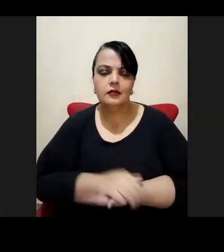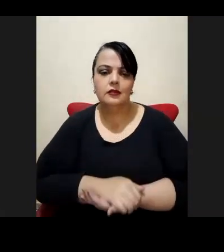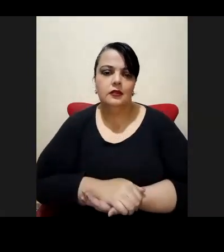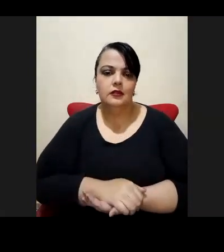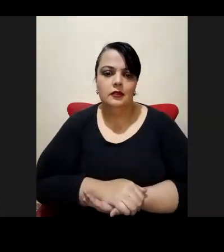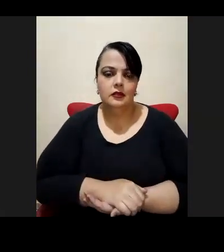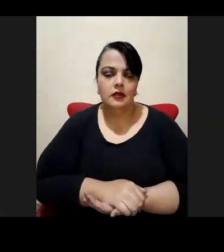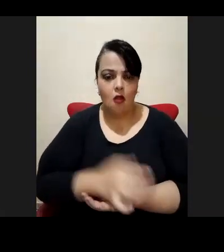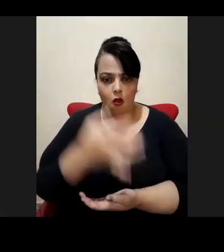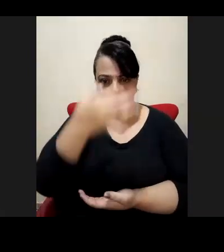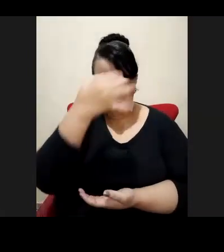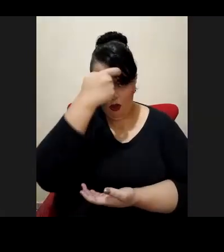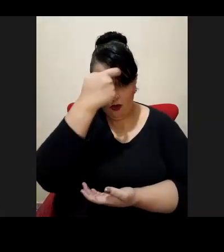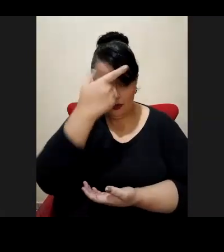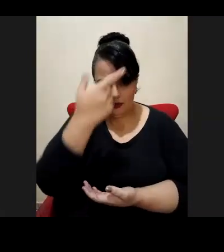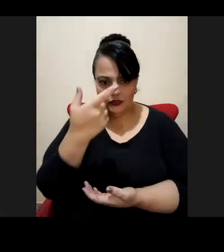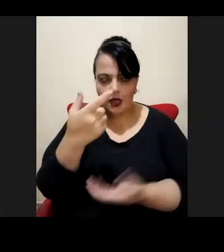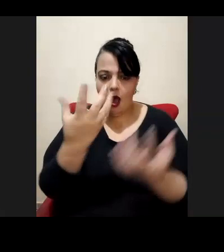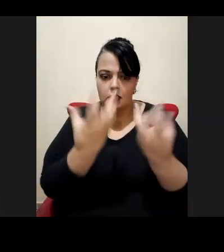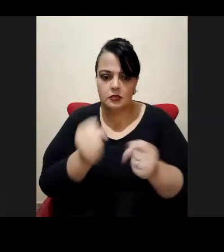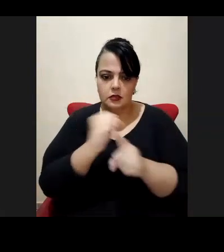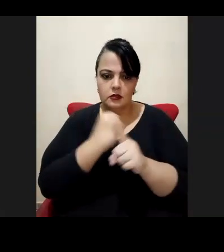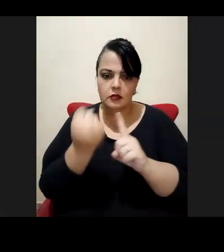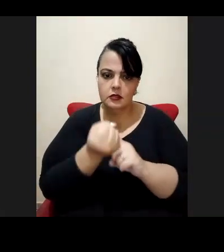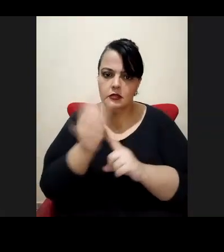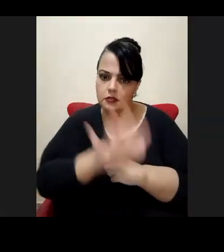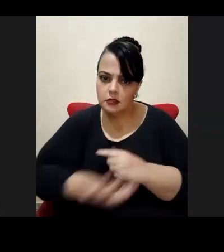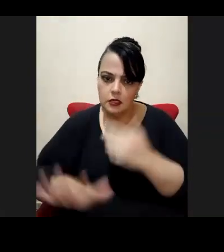da aceitação social, para o adolescente,